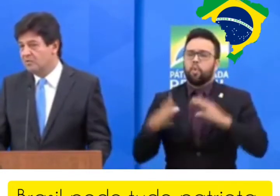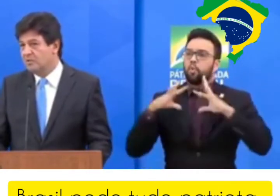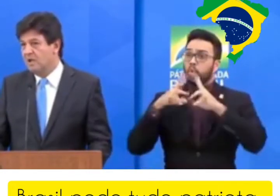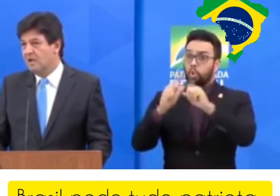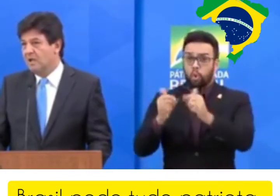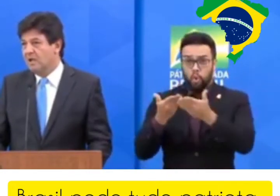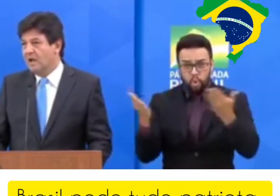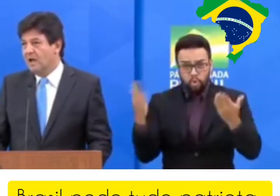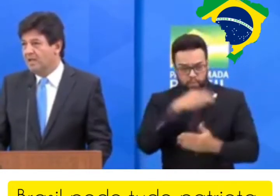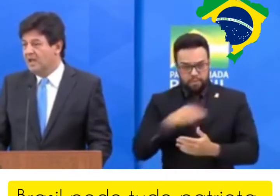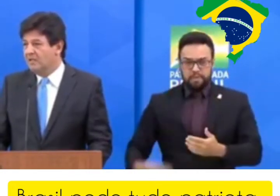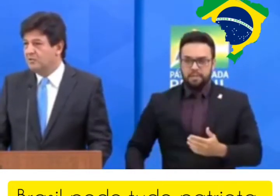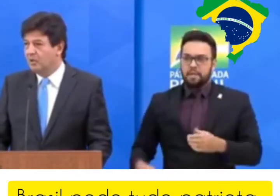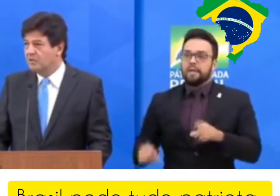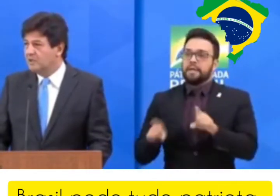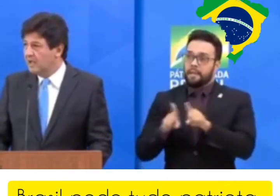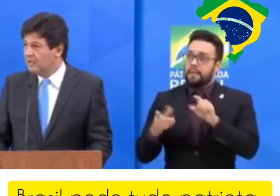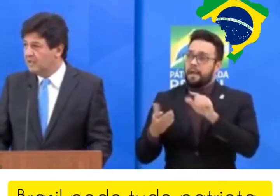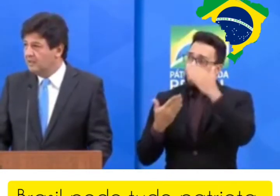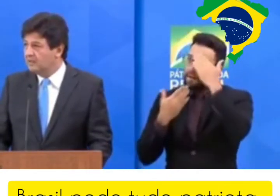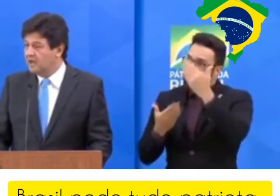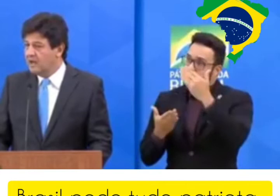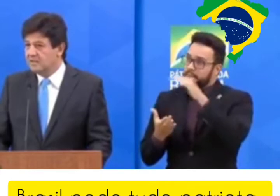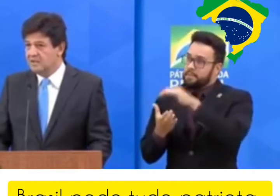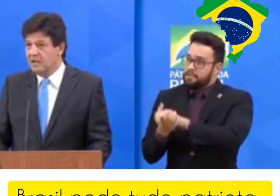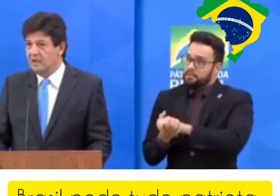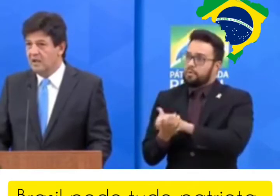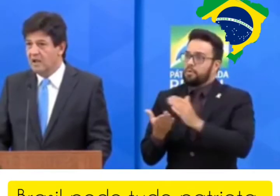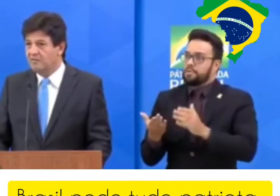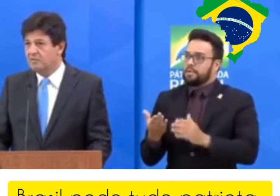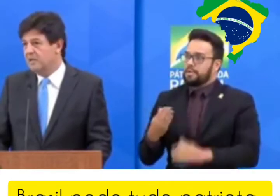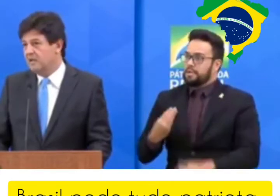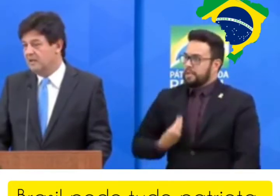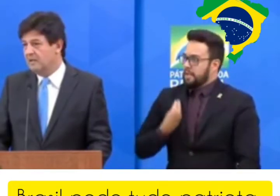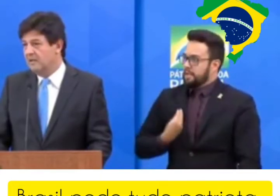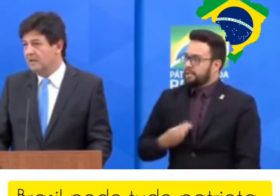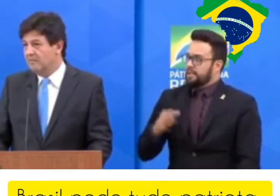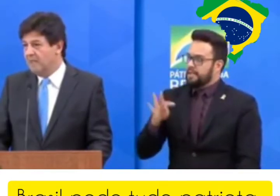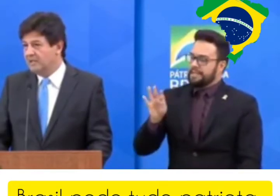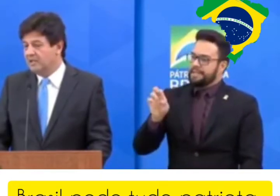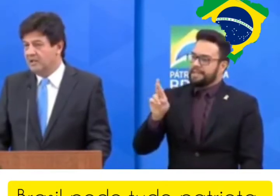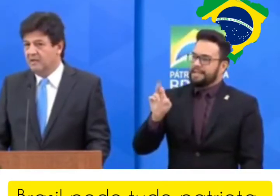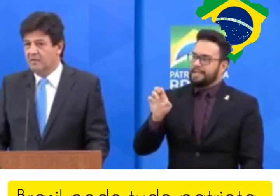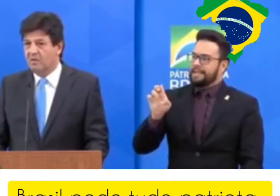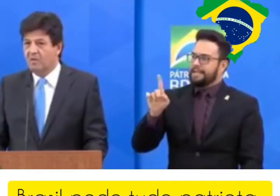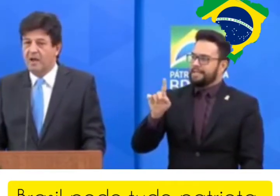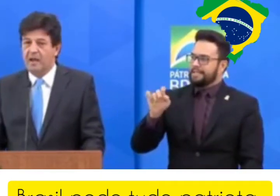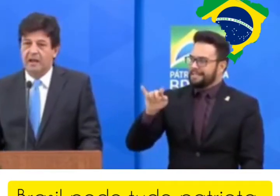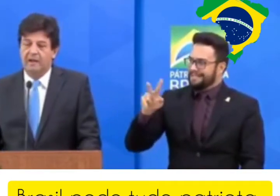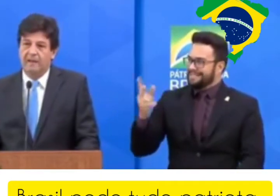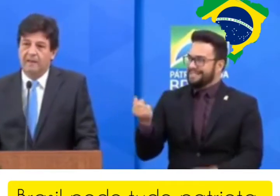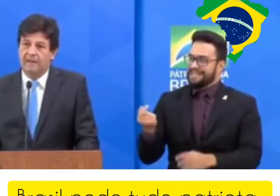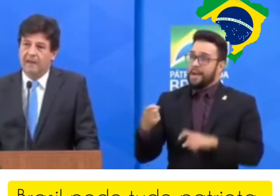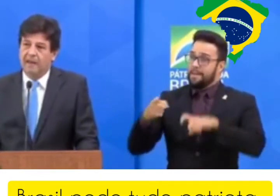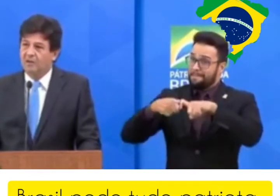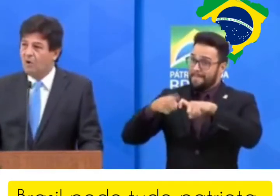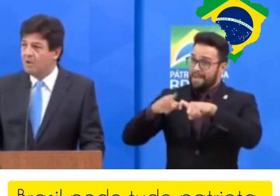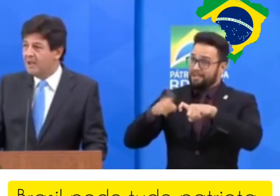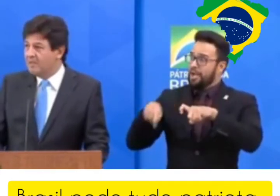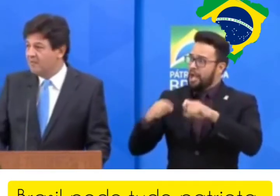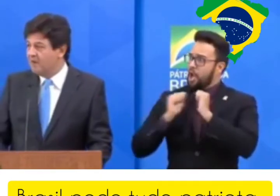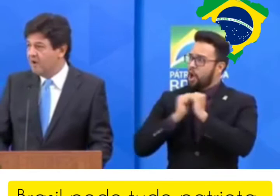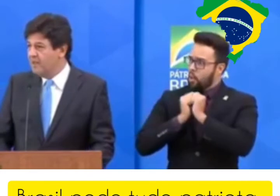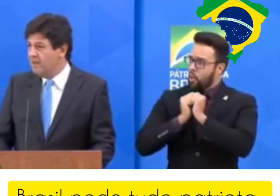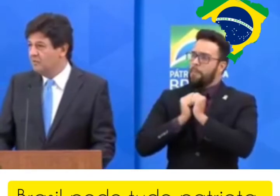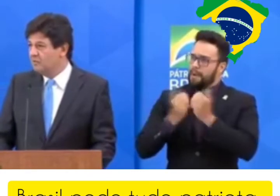os ministros, a minha esposa que está aqui, Terezinha Alves Mandetta, médica, companheira, e em